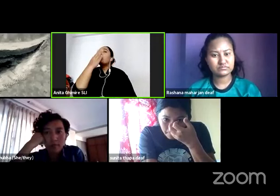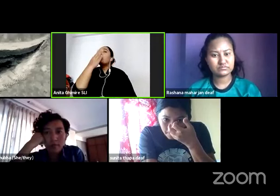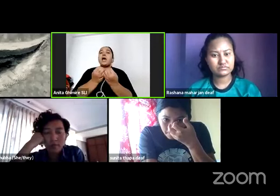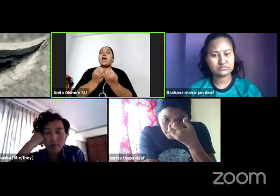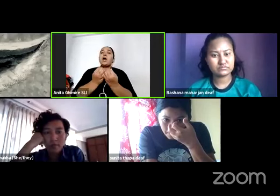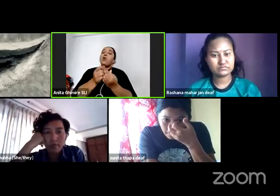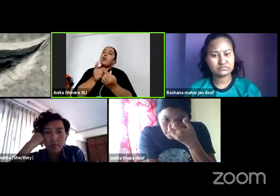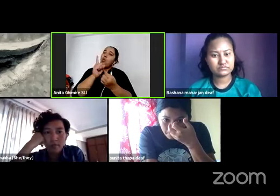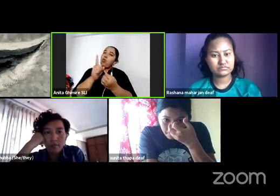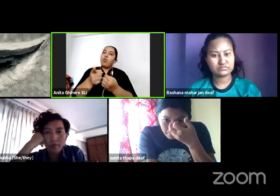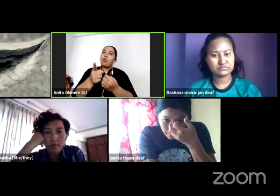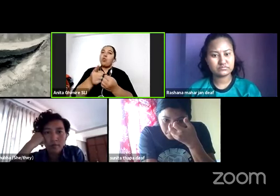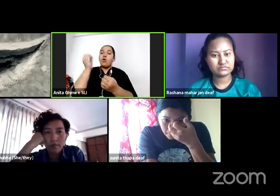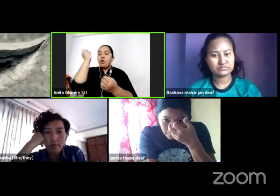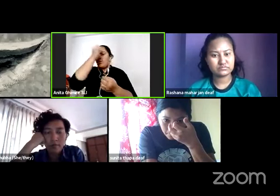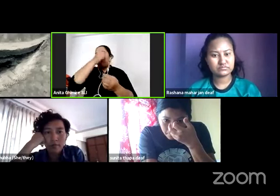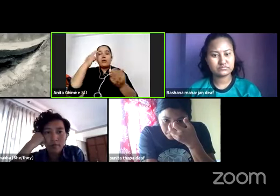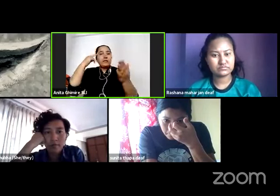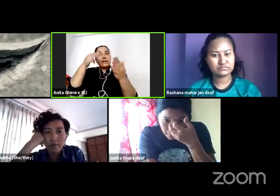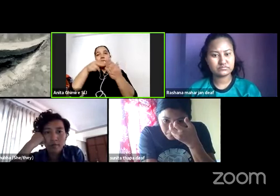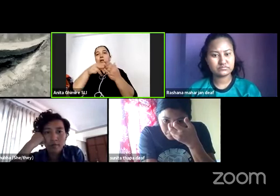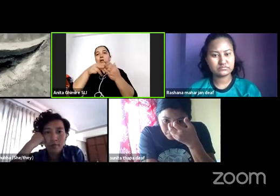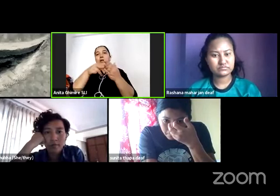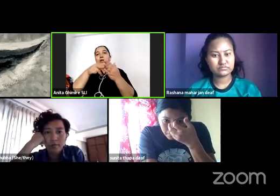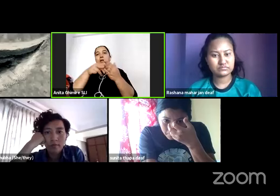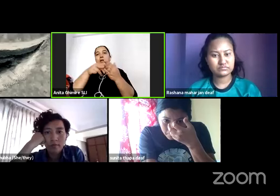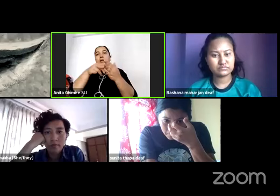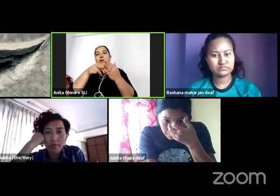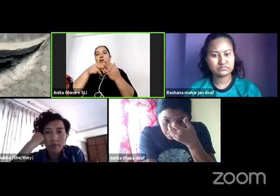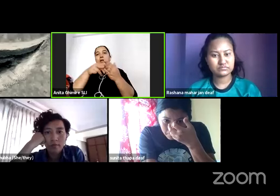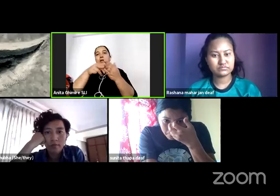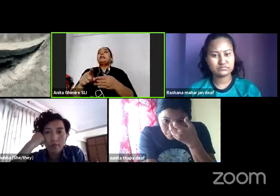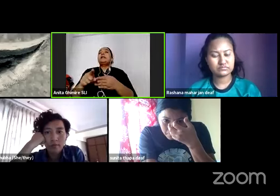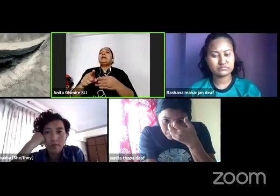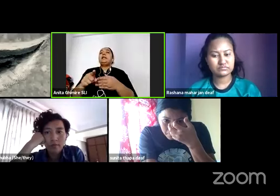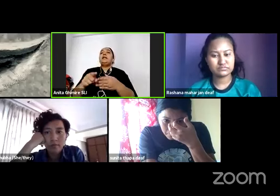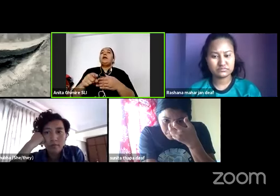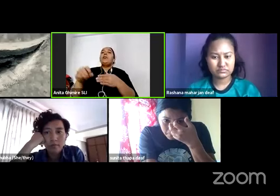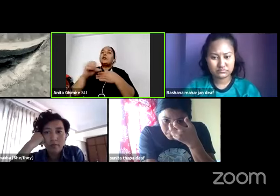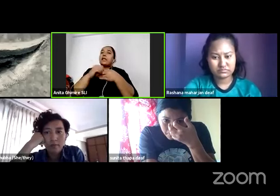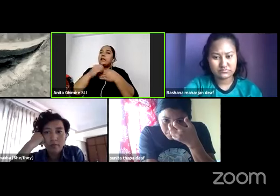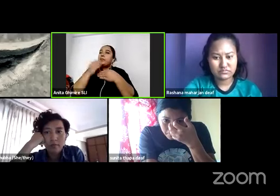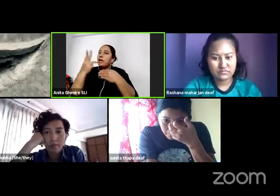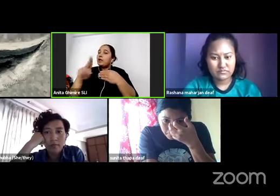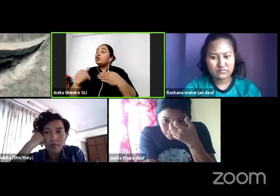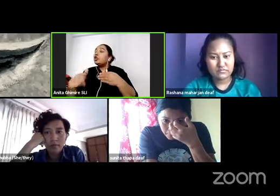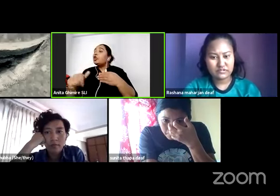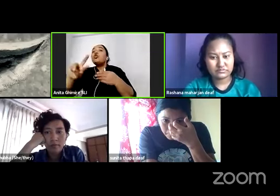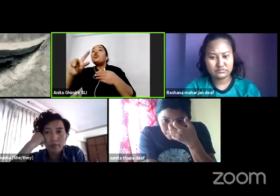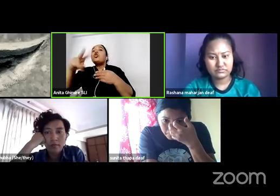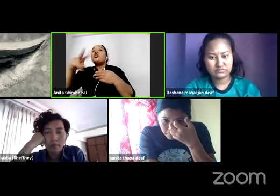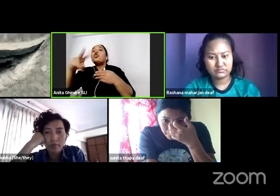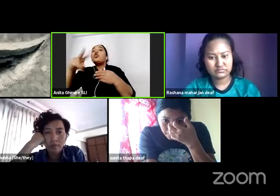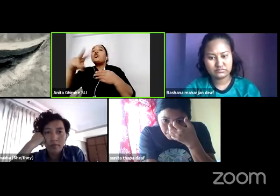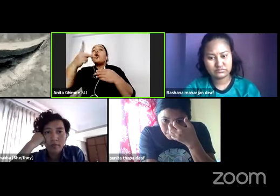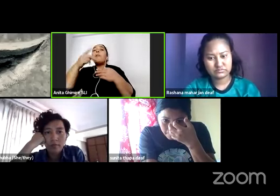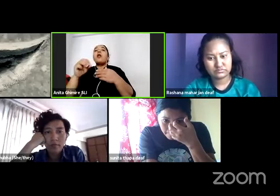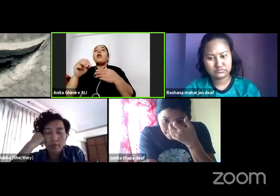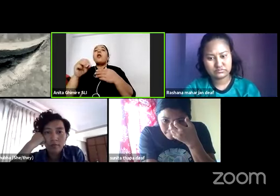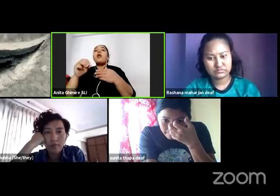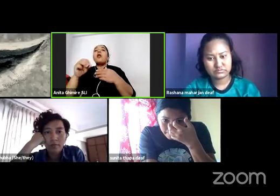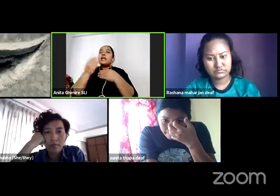एउटा टाइपको भल्नरेबल हुन्छ, अर्को पहिचान त्यसमा जोड दिँदाखेरि डबल भल्नरेबल हुन्छ, तेस्रो पहिचान जोड्दाखेरि तेस्रो भल्नरेबल हुन्छ.